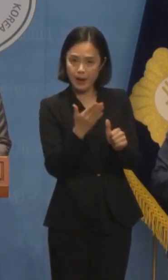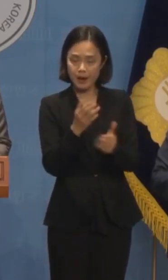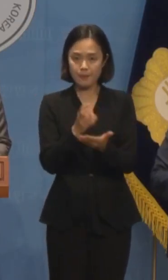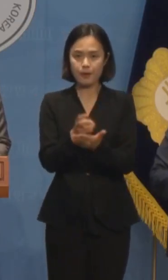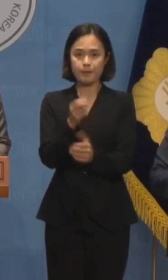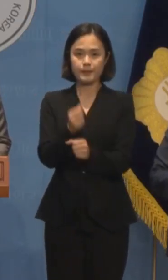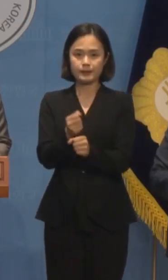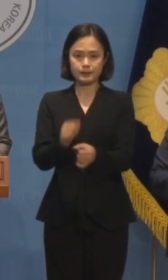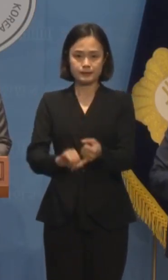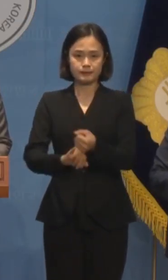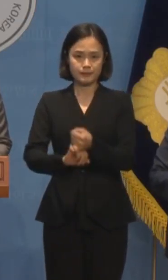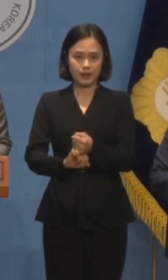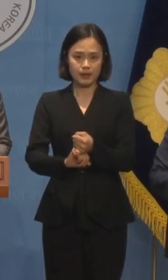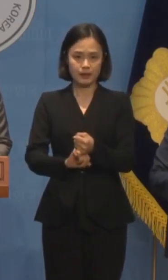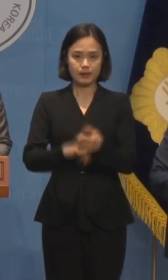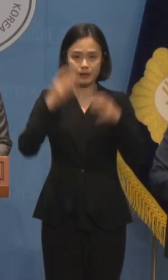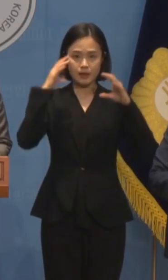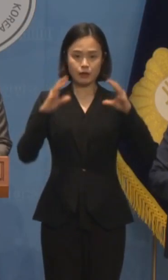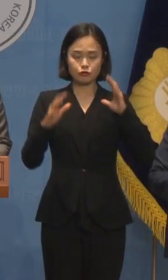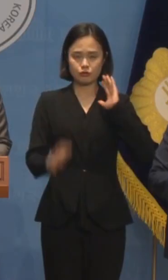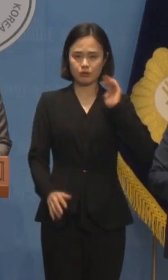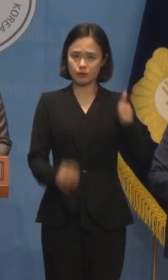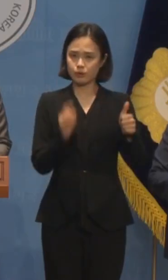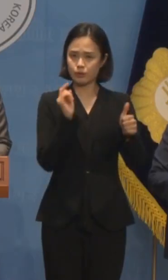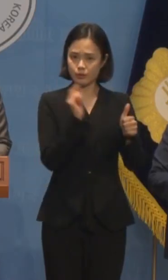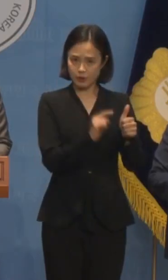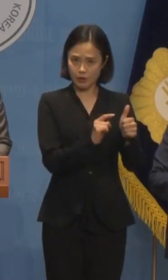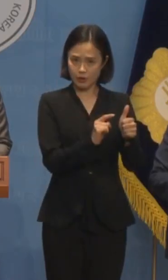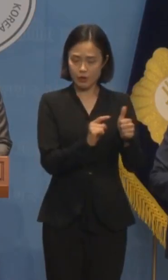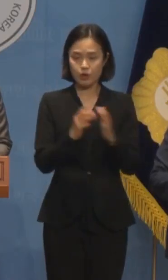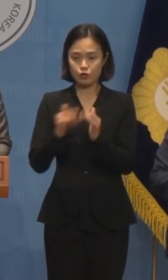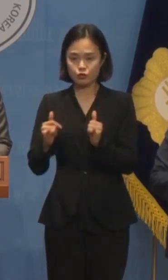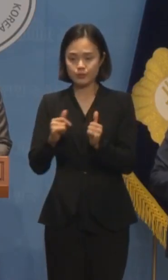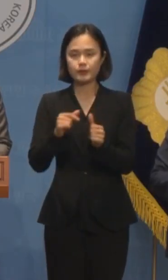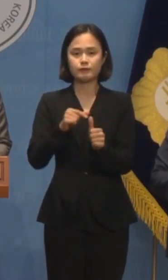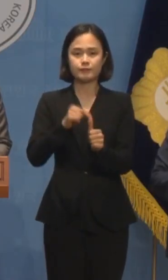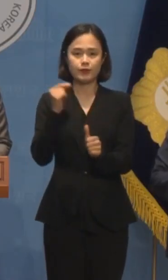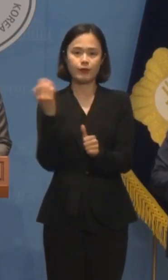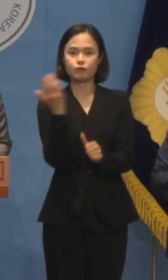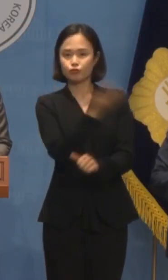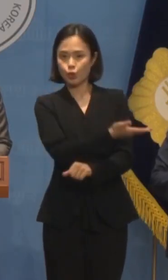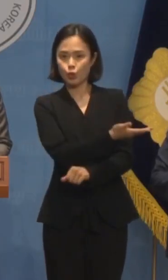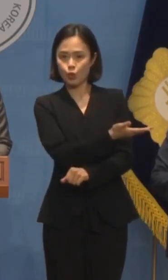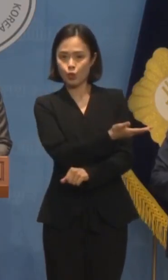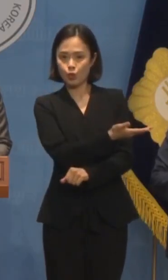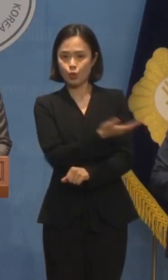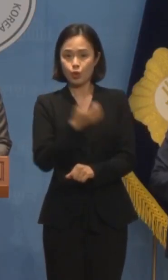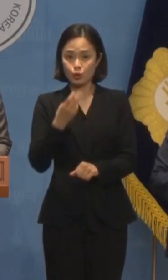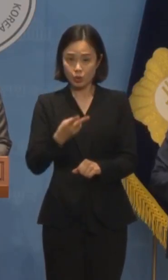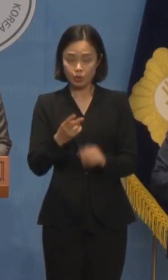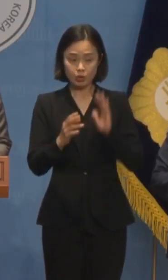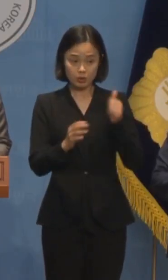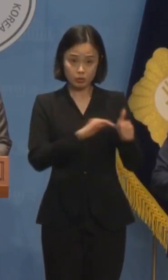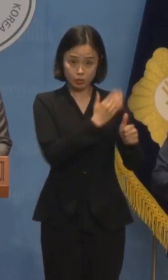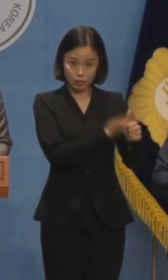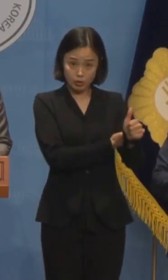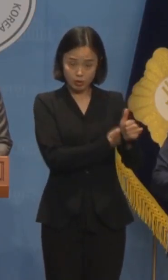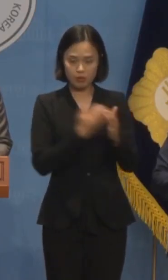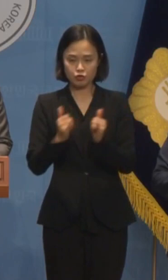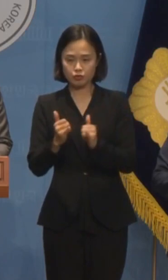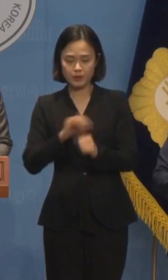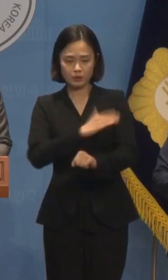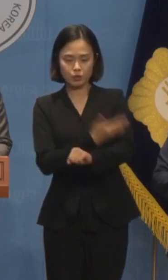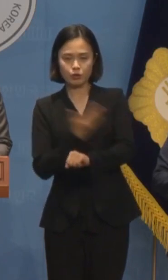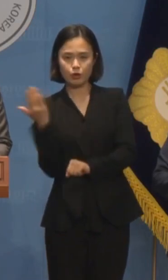만들겠습니다. 대한민국 대통령은 국민이 선출하고 대통령의 권력은 국민이 위임한 것입니다.